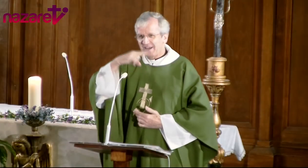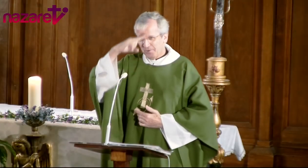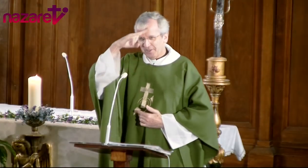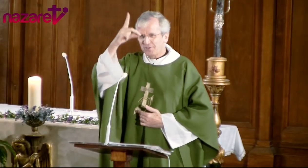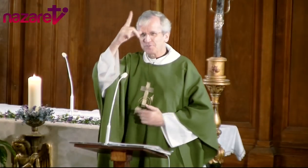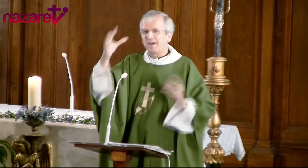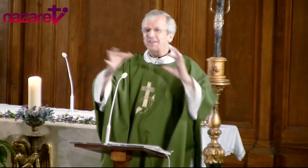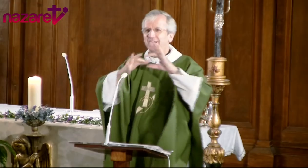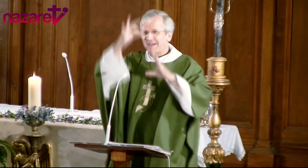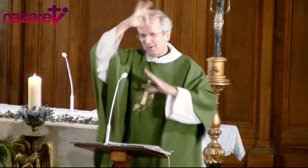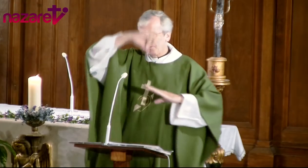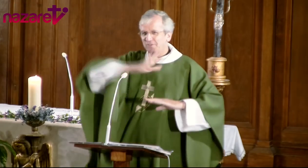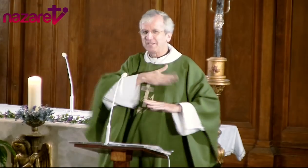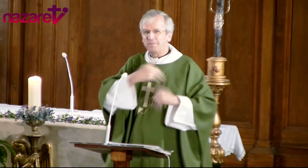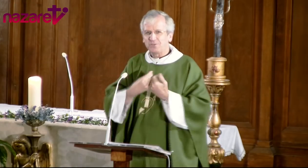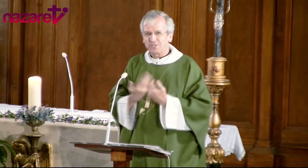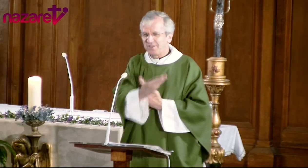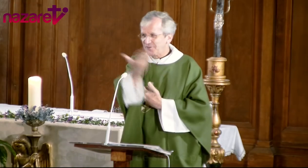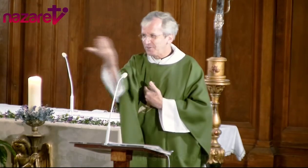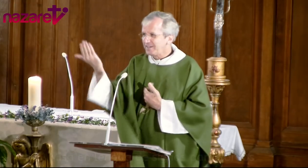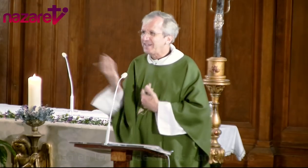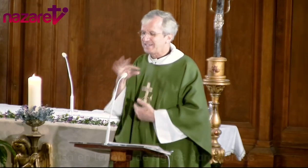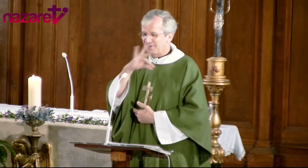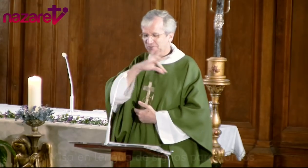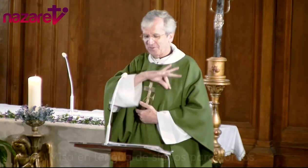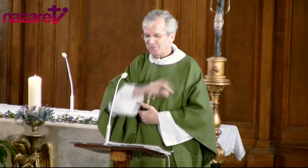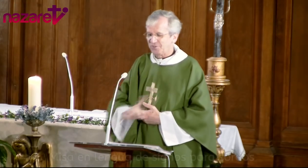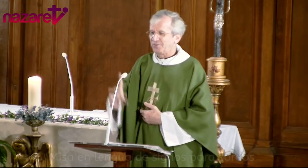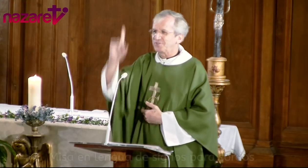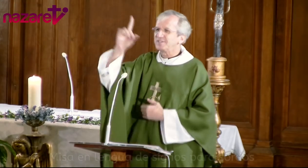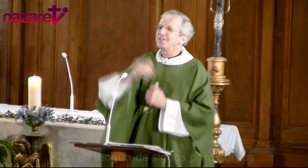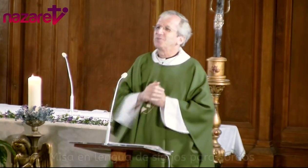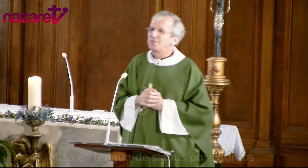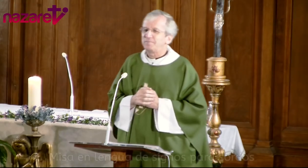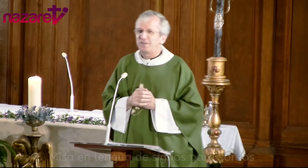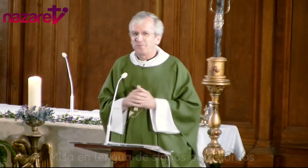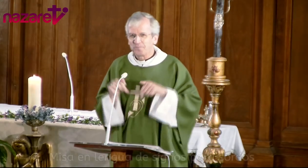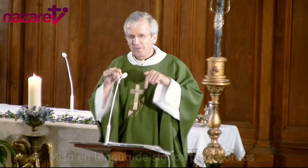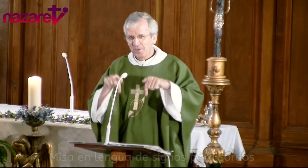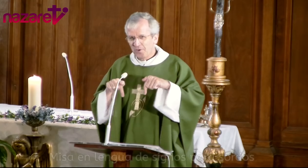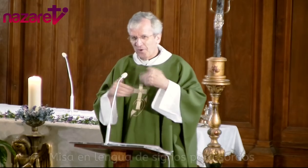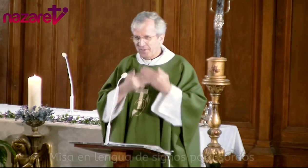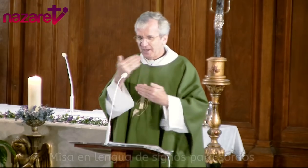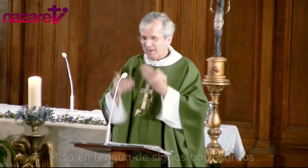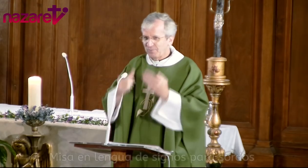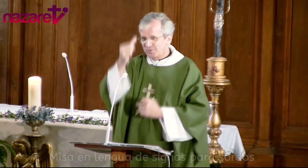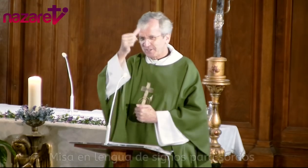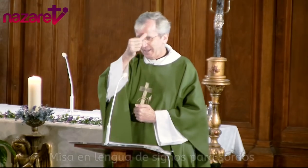de Dios Padre y la comunión del Espíritu Santo estén con todos vosotros y con tu espíritu. Hoy celebramos el